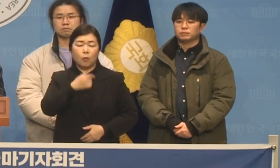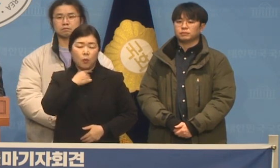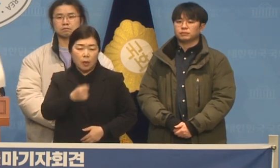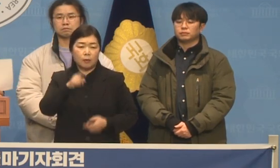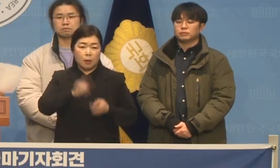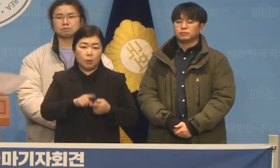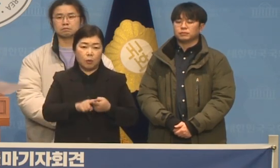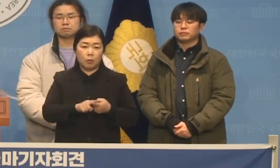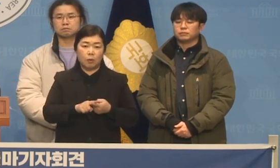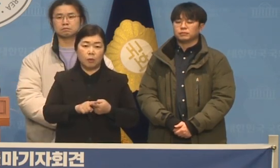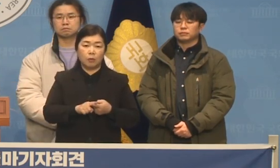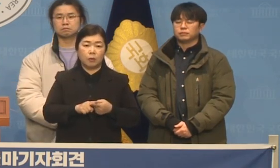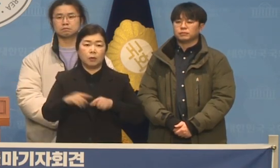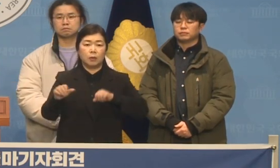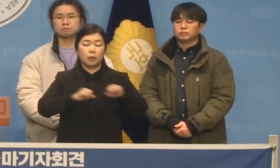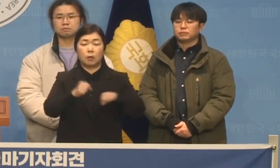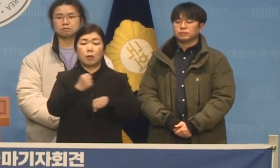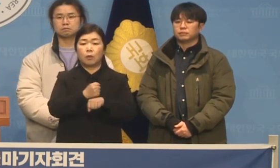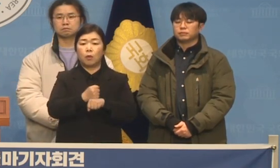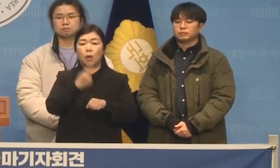민주당의 승리를 견인할 수 있습니다.